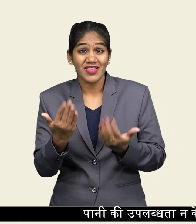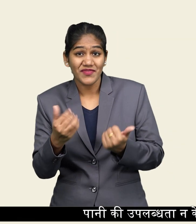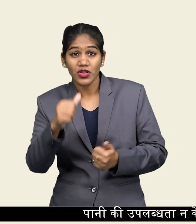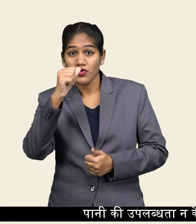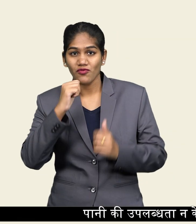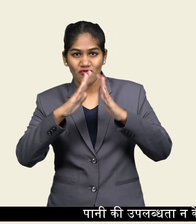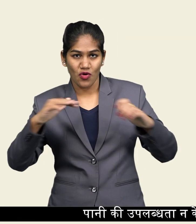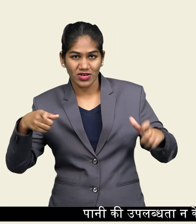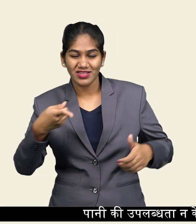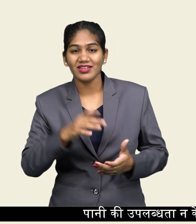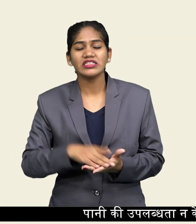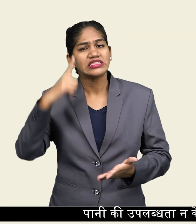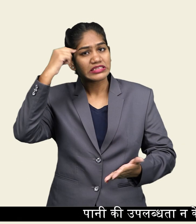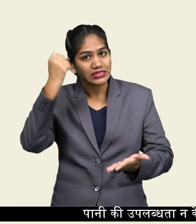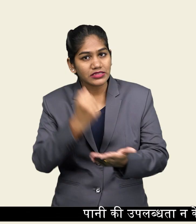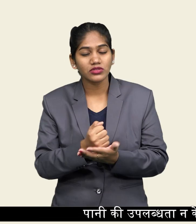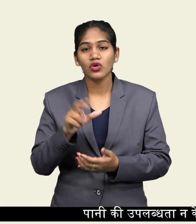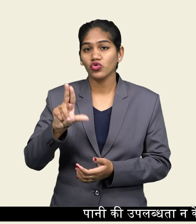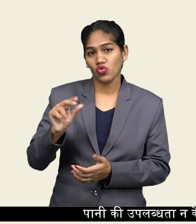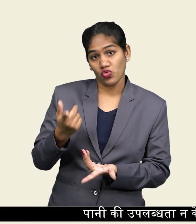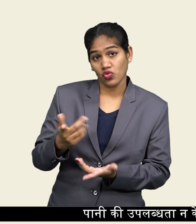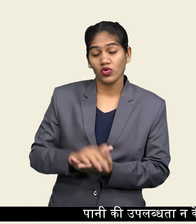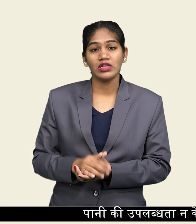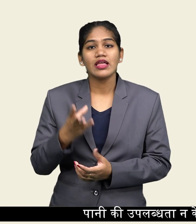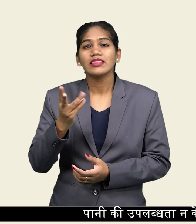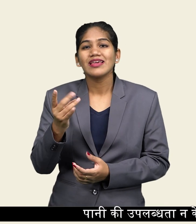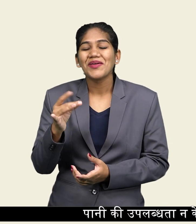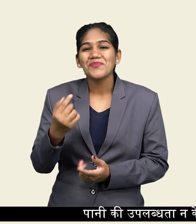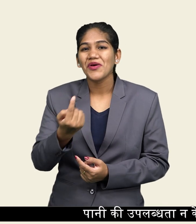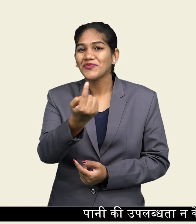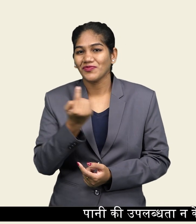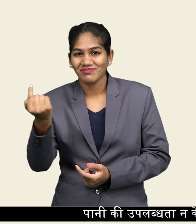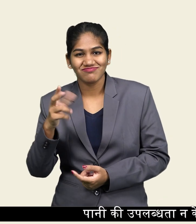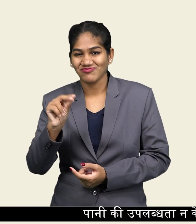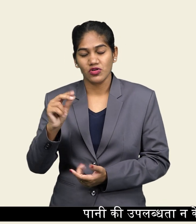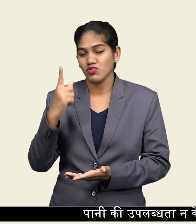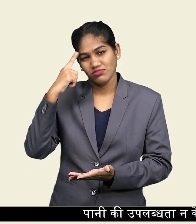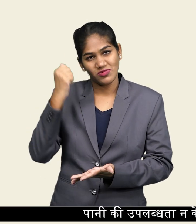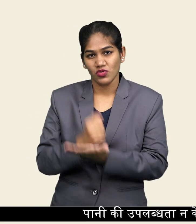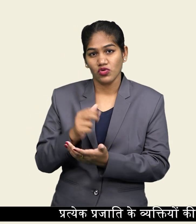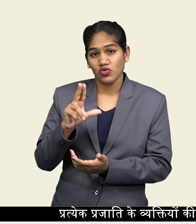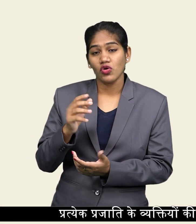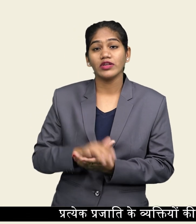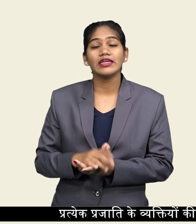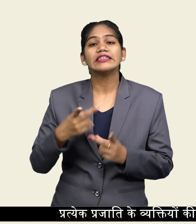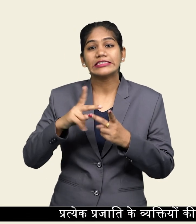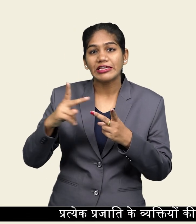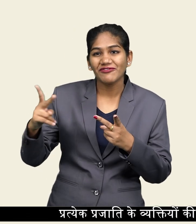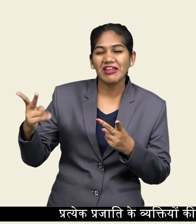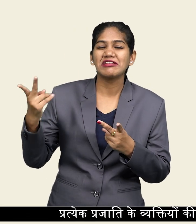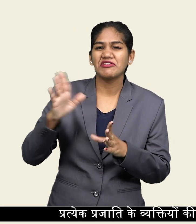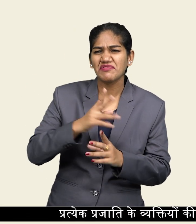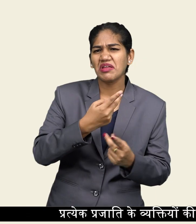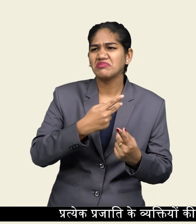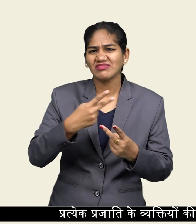पानी की उपलब्धता न केवल किसी विशेष क्षेत्र में जीवन व्यतीत करने वाली प्रत्येक प्रजाति